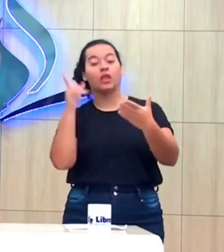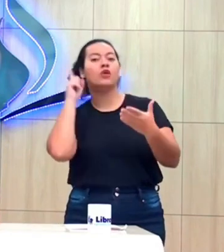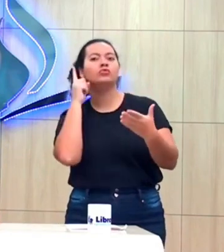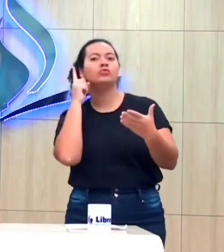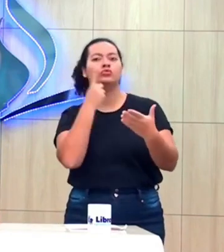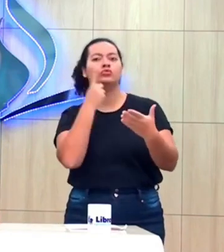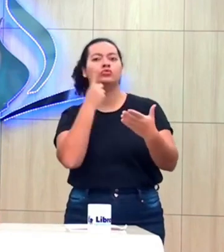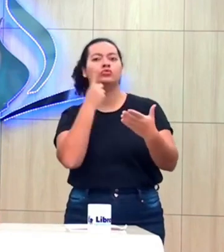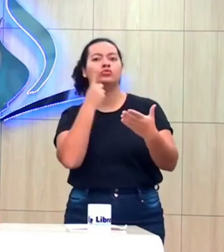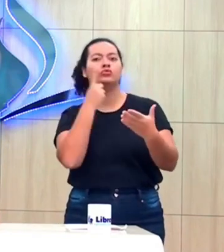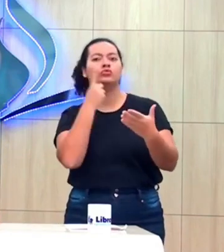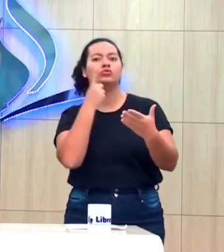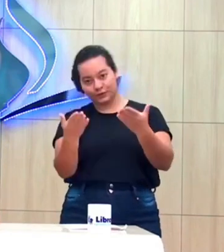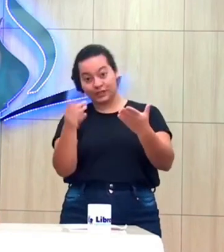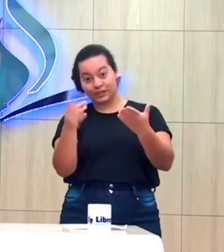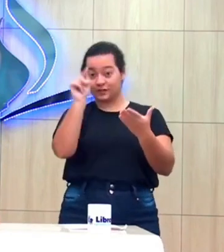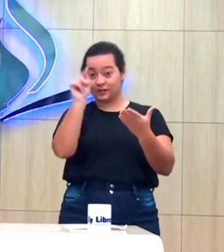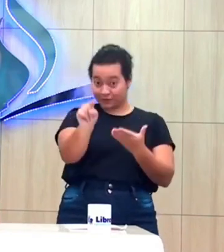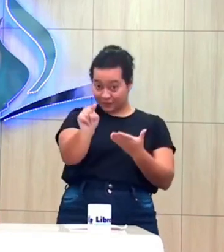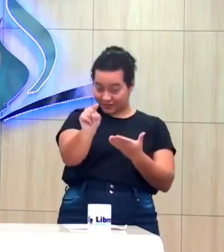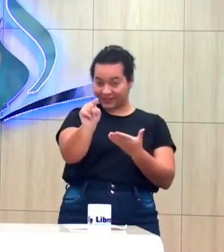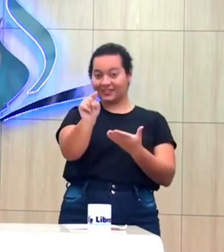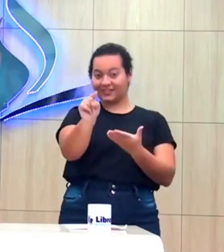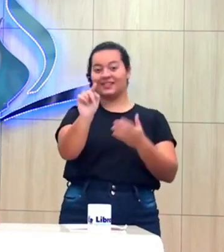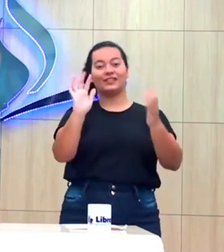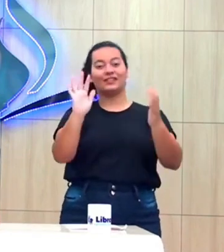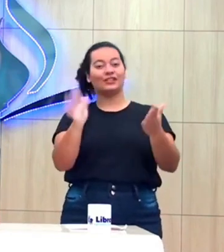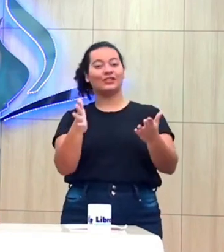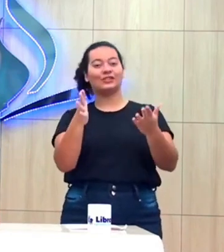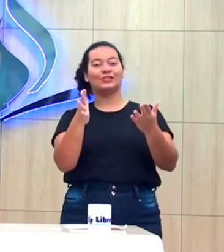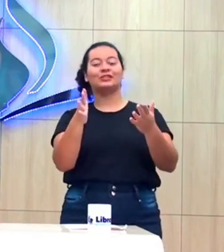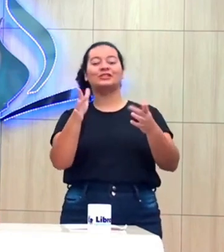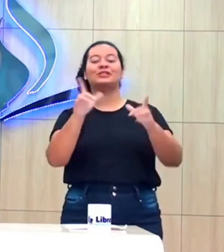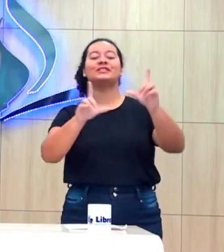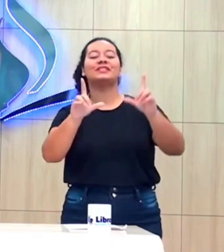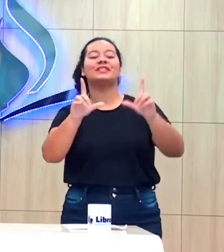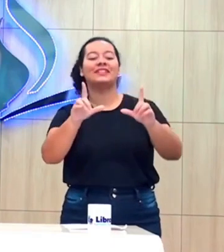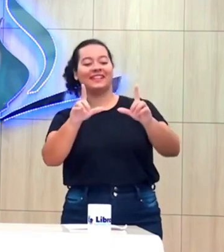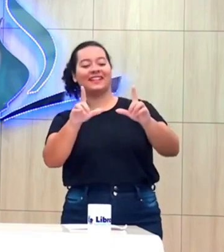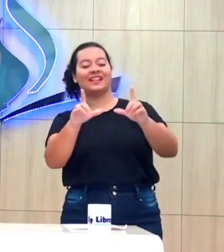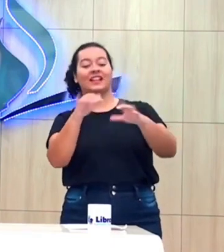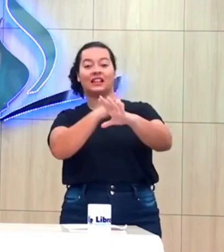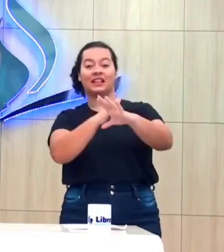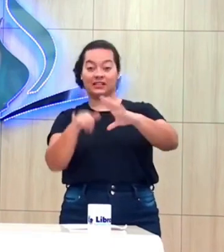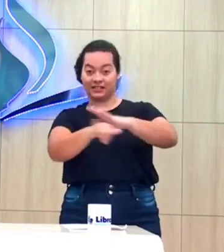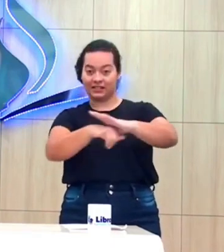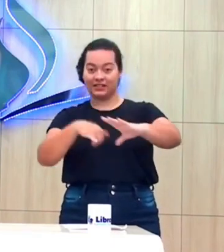surdos e você que está nos ouvindo a palavra do Senhor. Nós lemos um salmo muito conhecido,